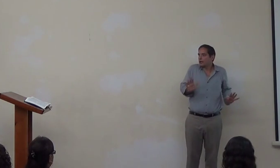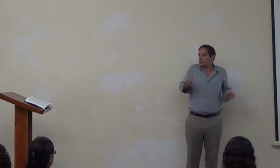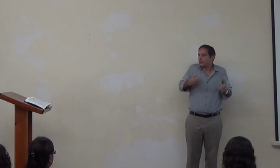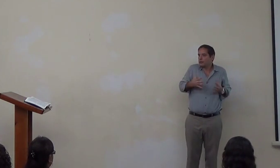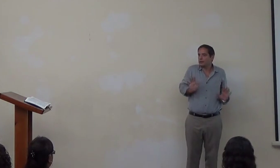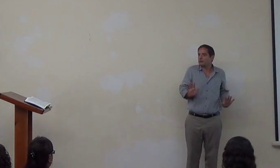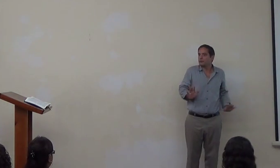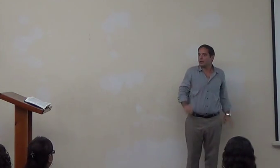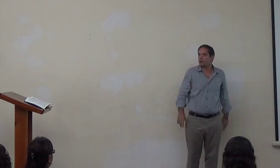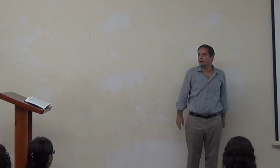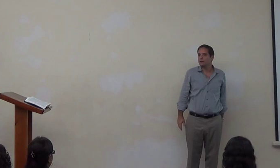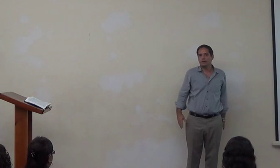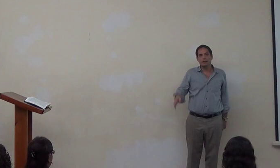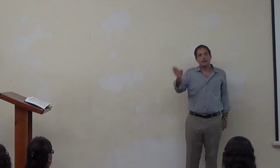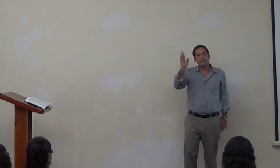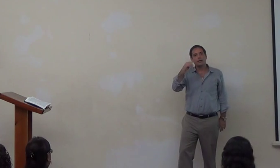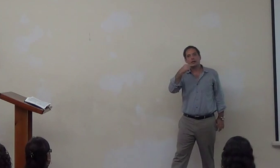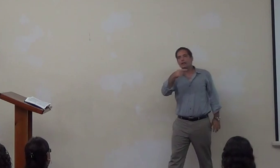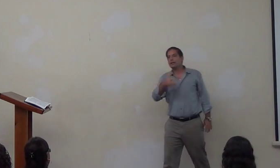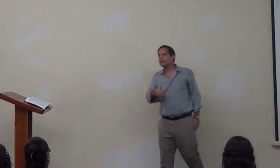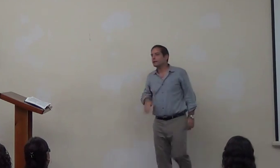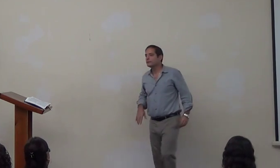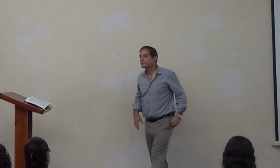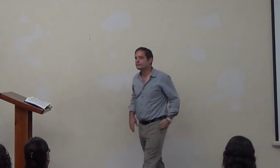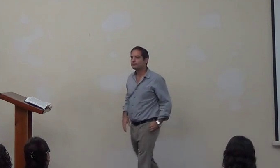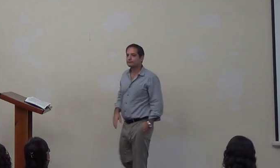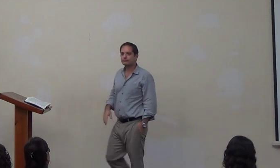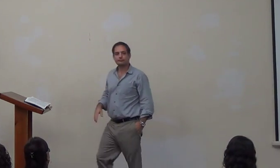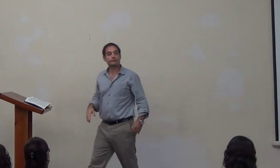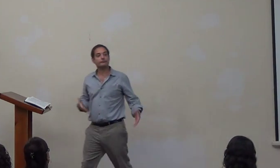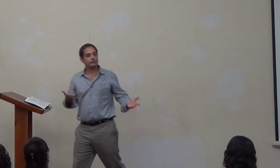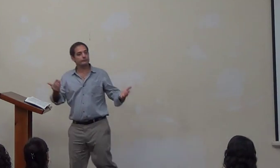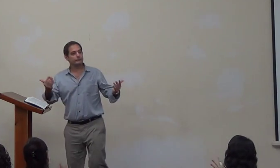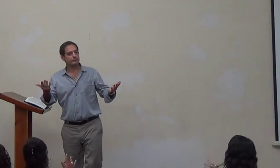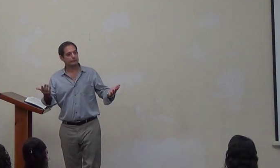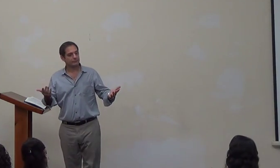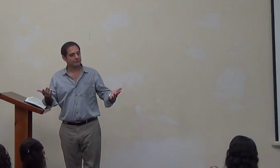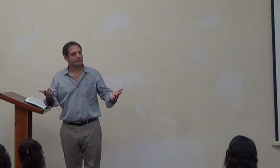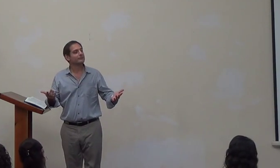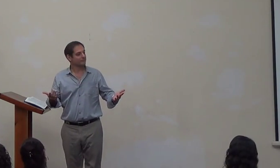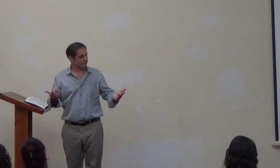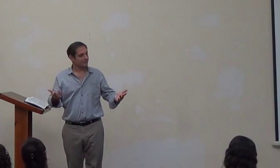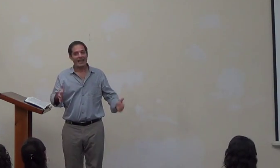No quería tocar. Estaba asustado. ¿Y yo qué le dije?